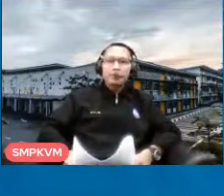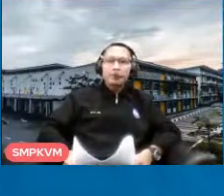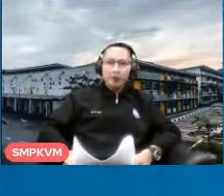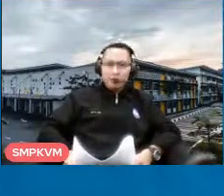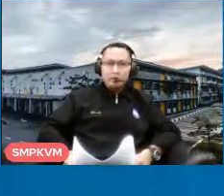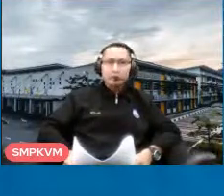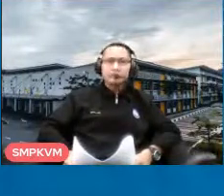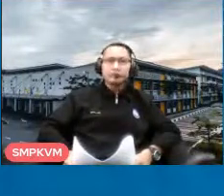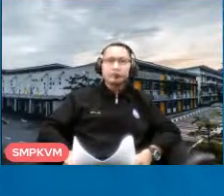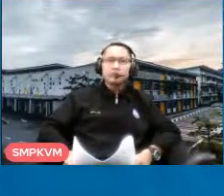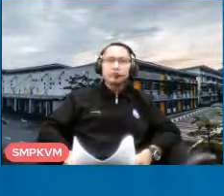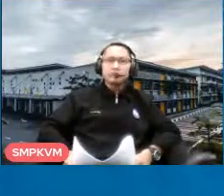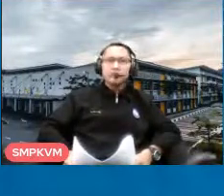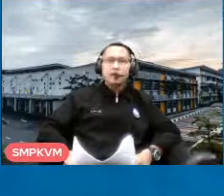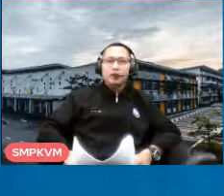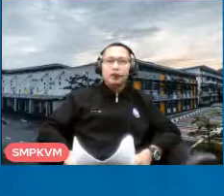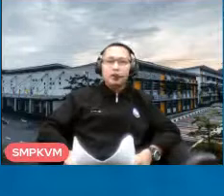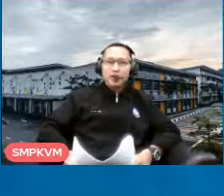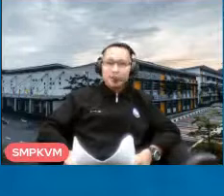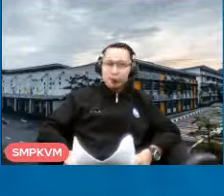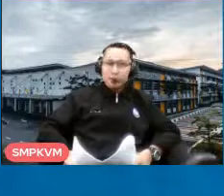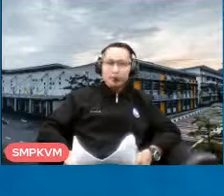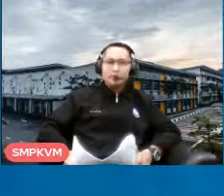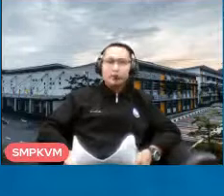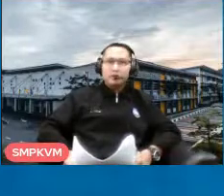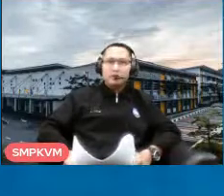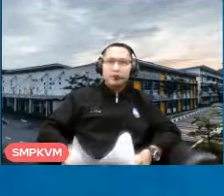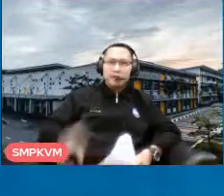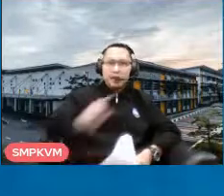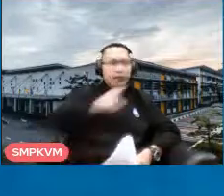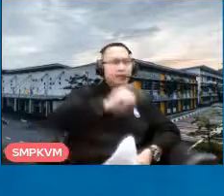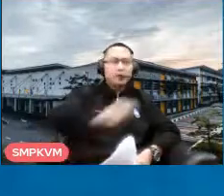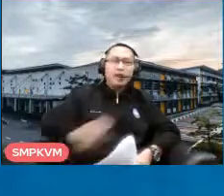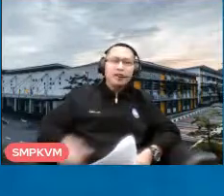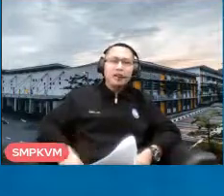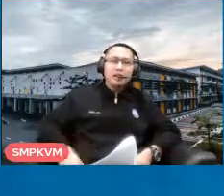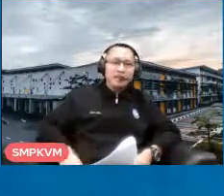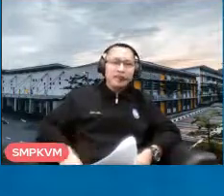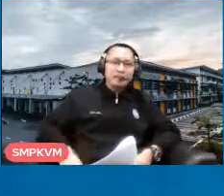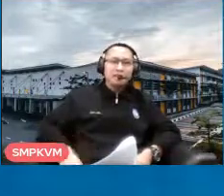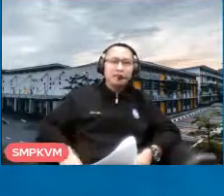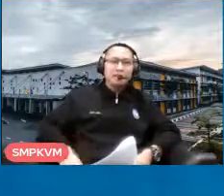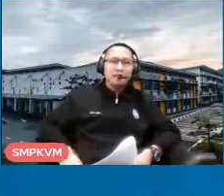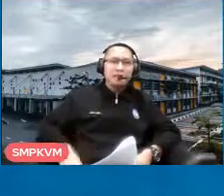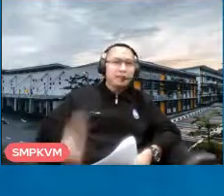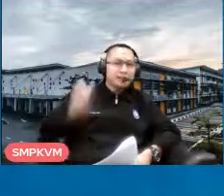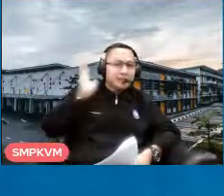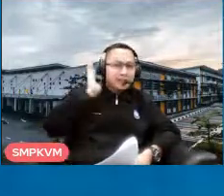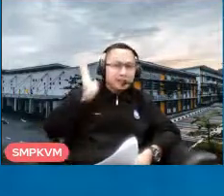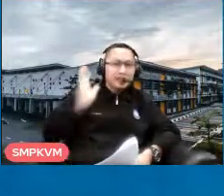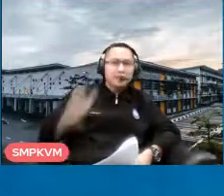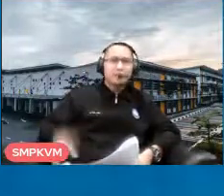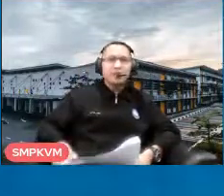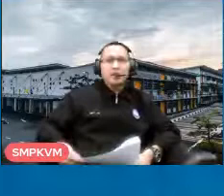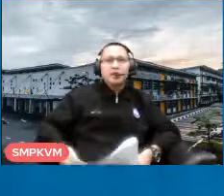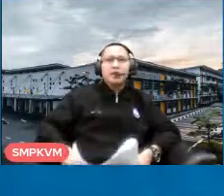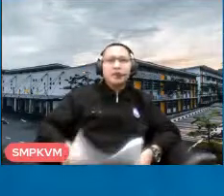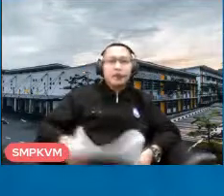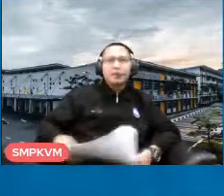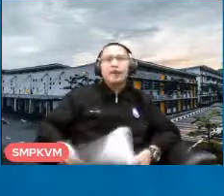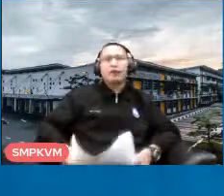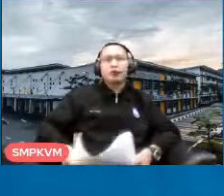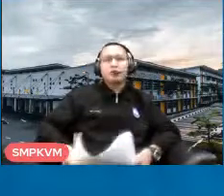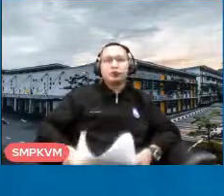Oh enggak Waduh yang kedua magnetik atau tahukah ngakak maneh atuh ah tak bisa cek adanya roh